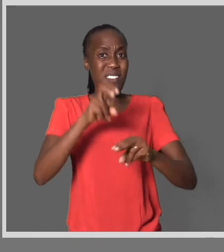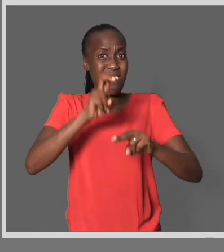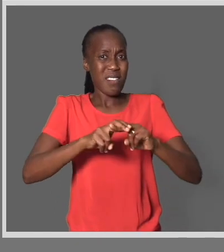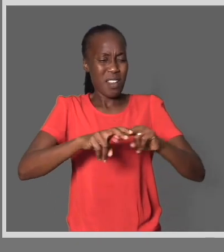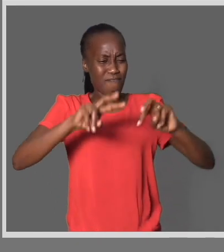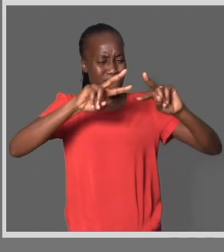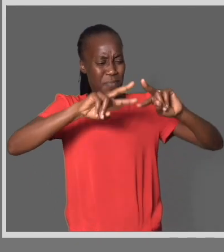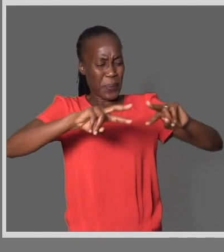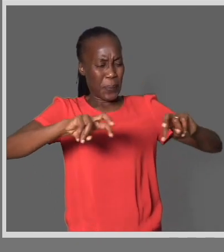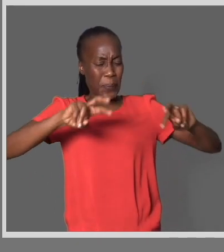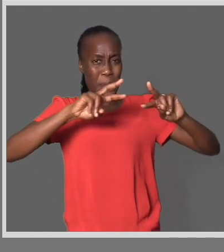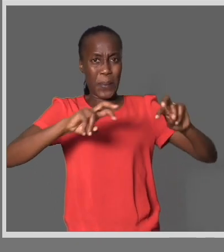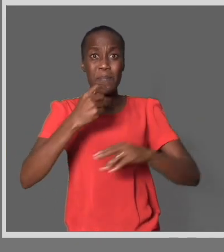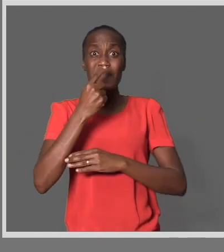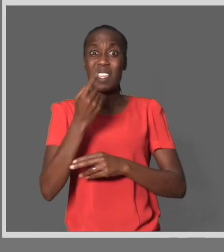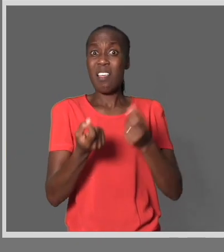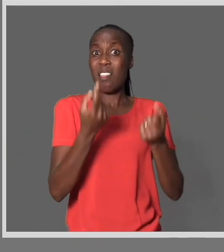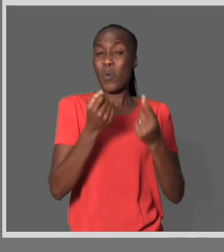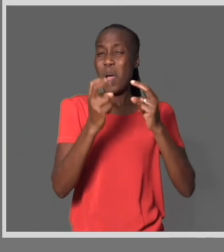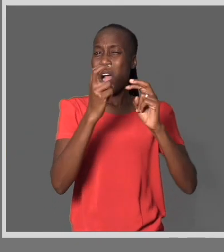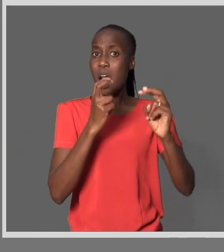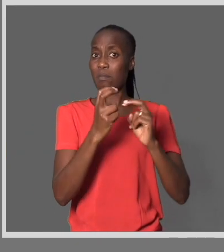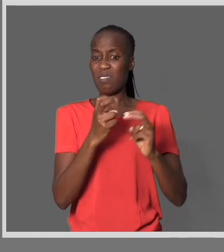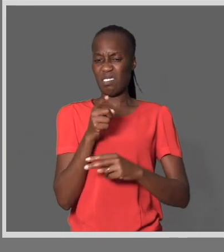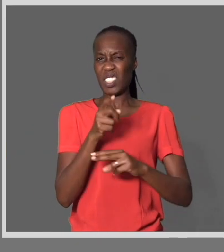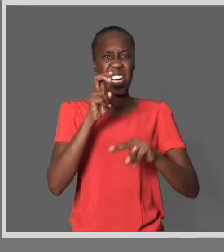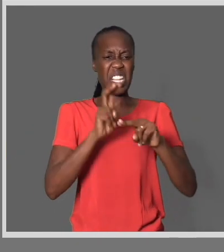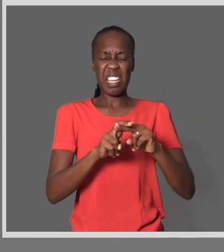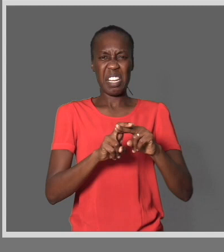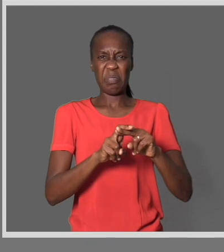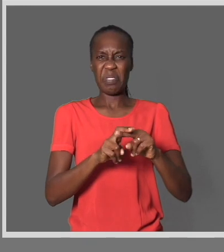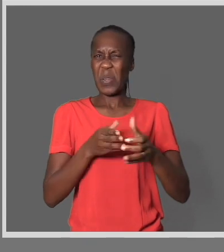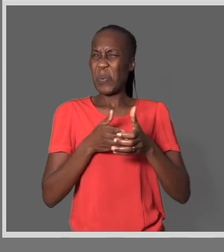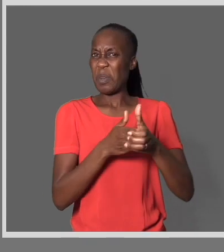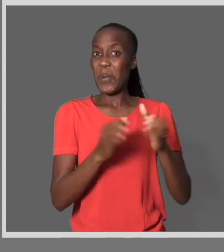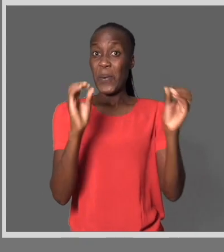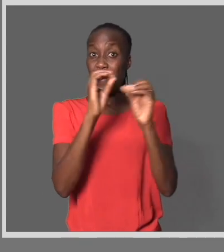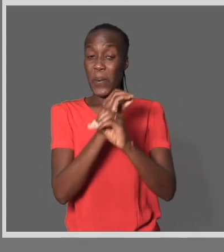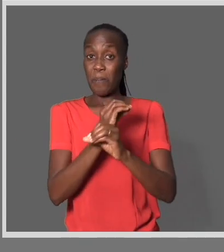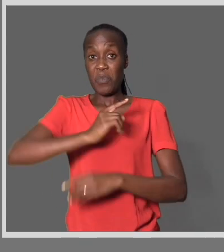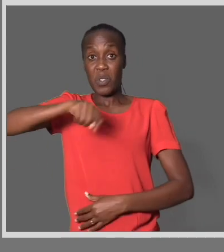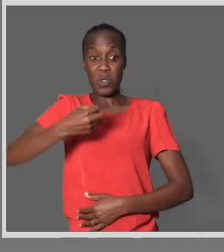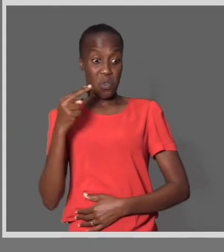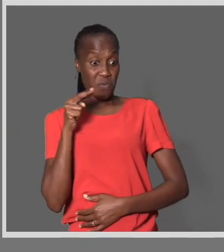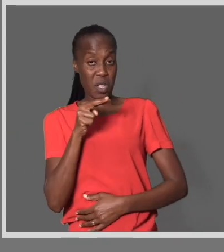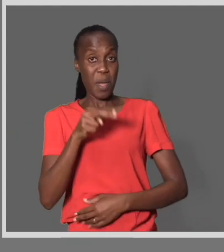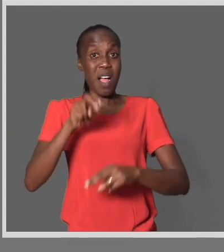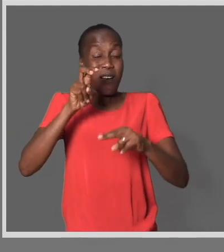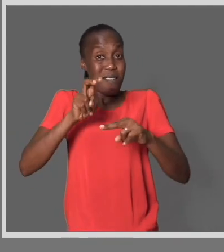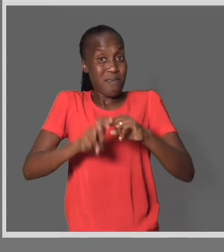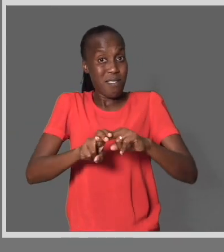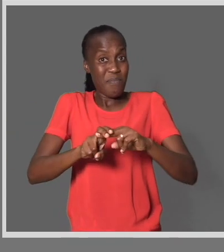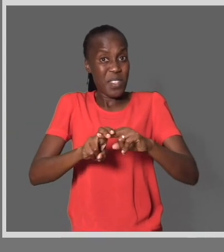analisar um pouco esta cadeira. Dizer algumas características que essa cadeira não cumpre, para o caso dela. Se formos a ver,